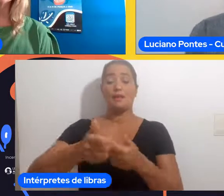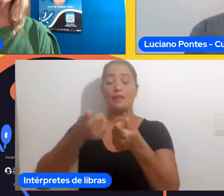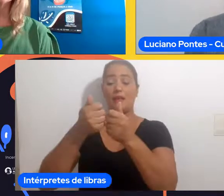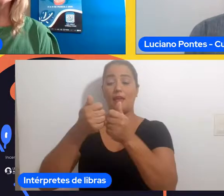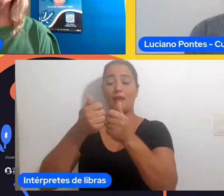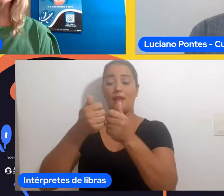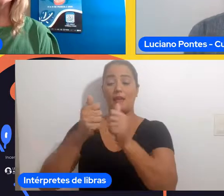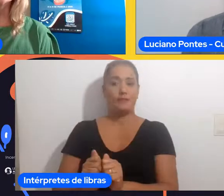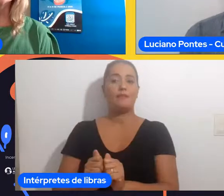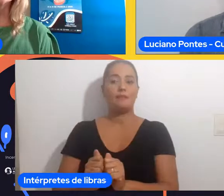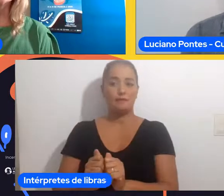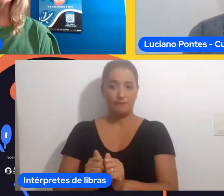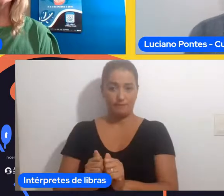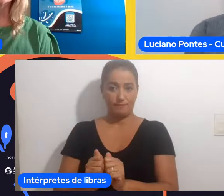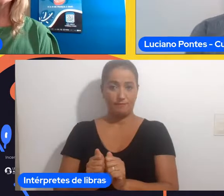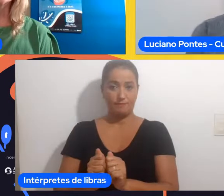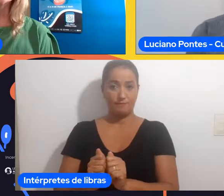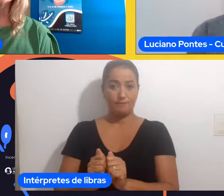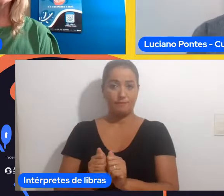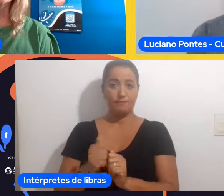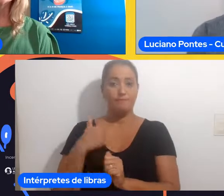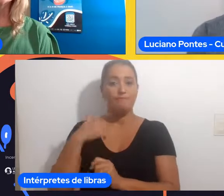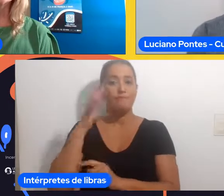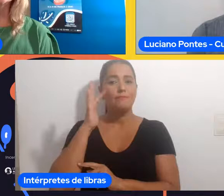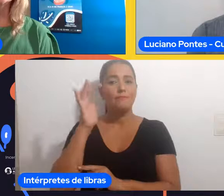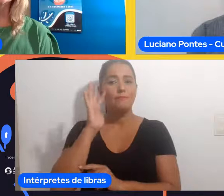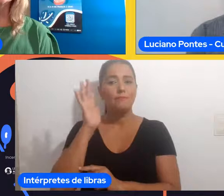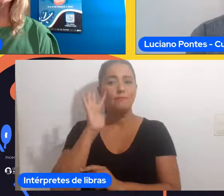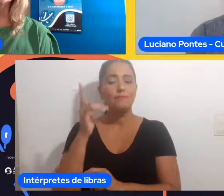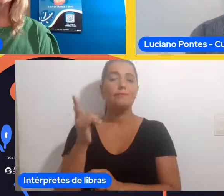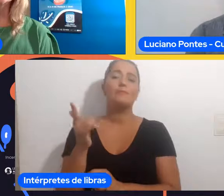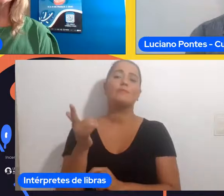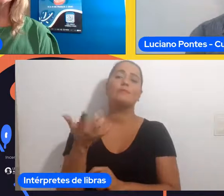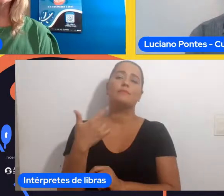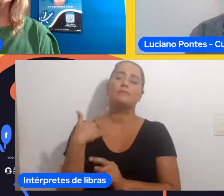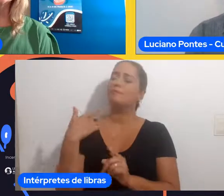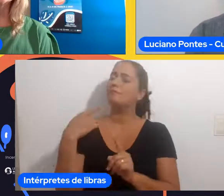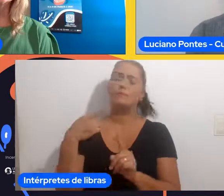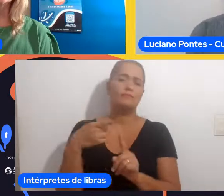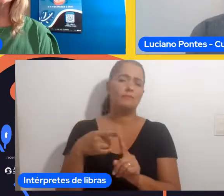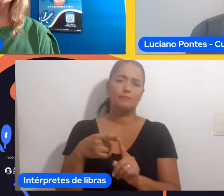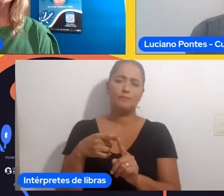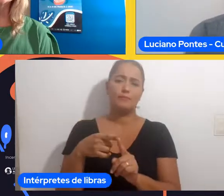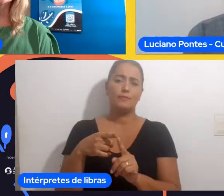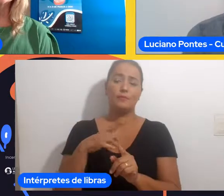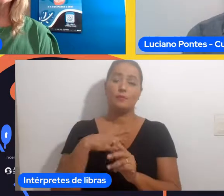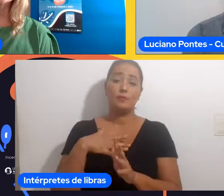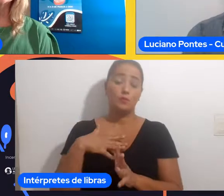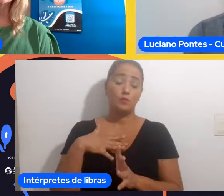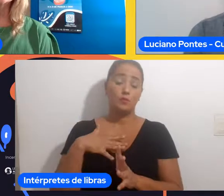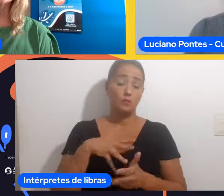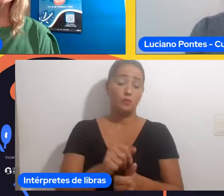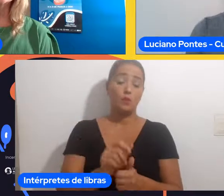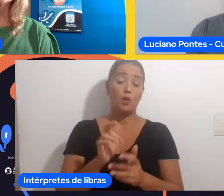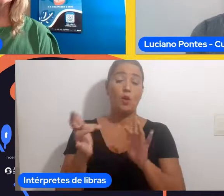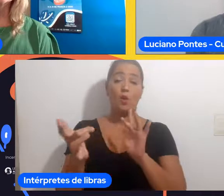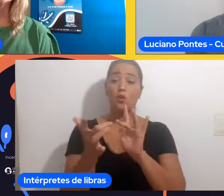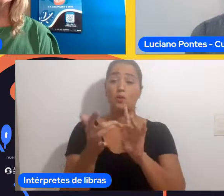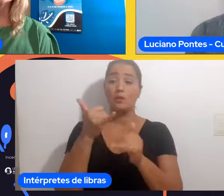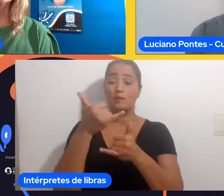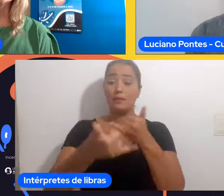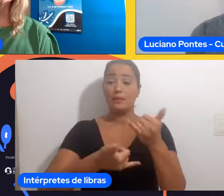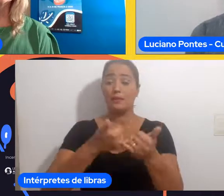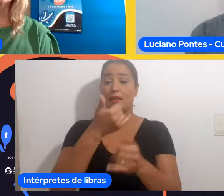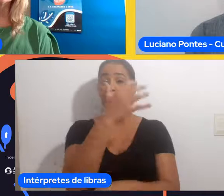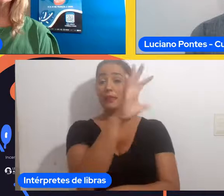Eu fico sempre pensando um pouco também nessa relação do brincar, e tem se falado muito, né, desse contato do brincar com a natureza, né, de quanto a